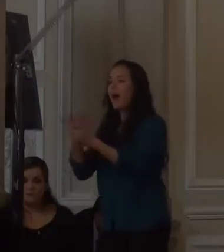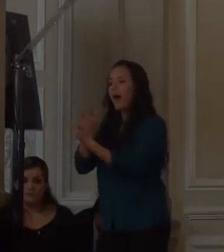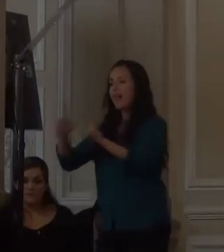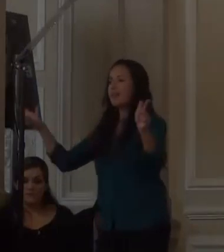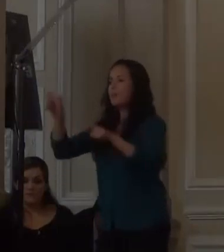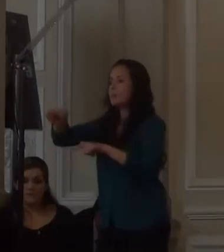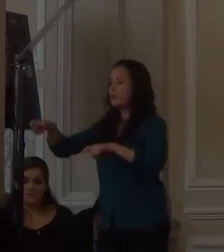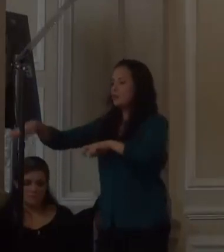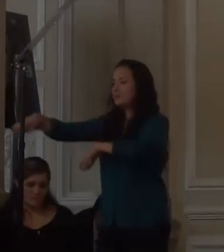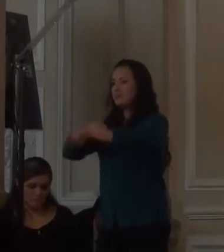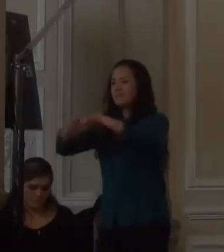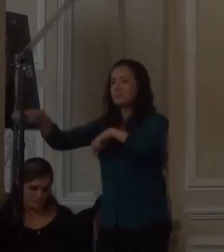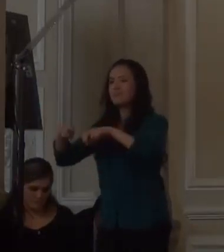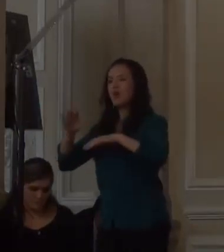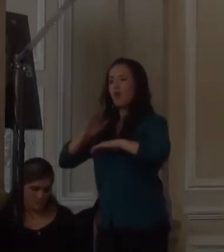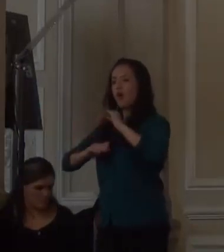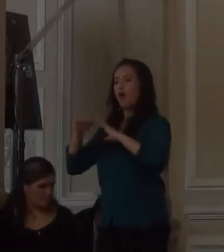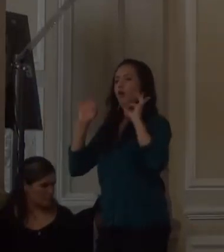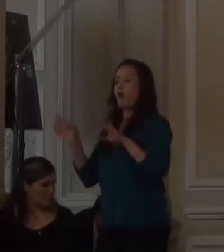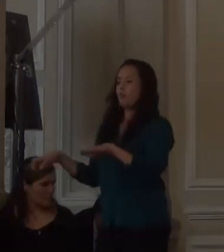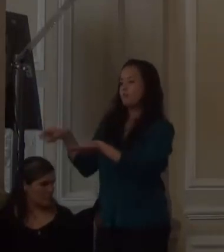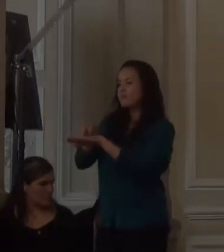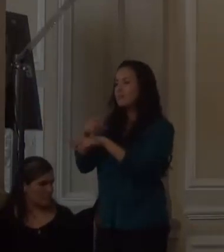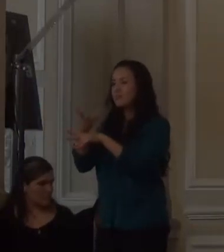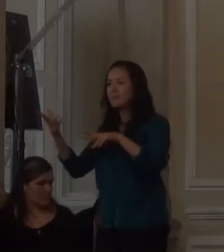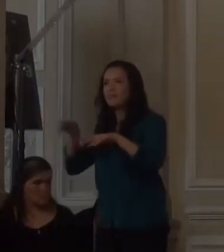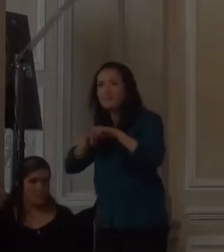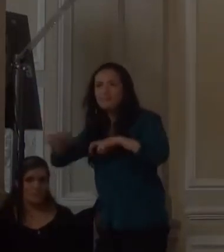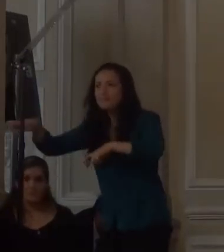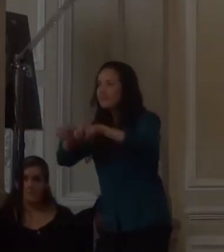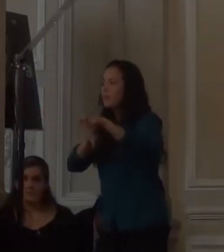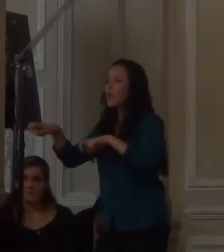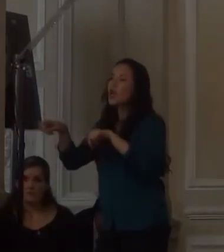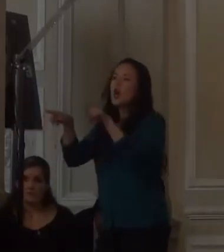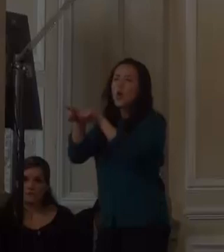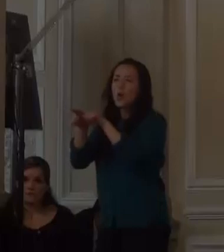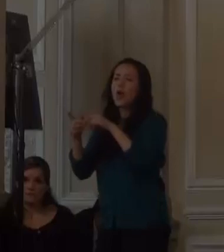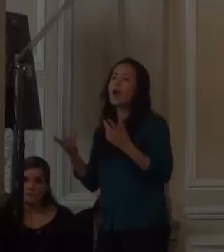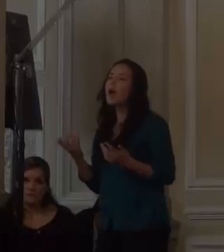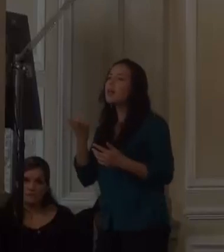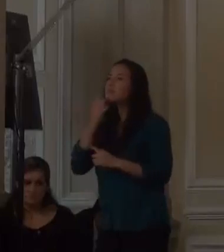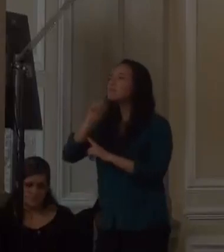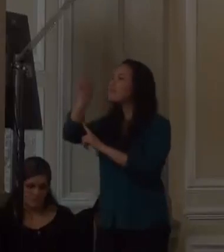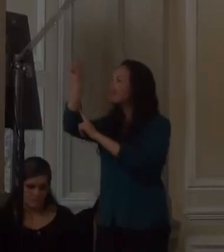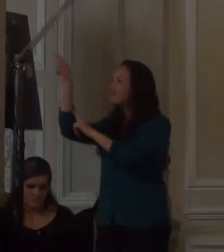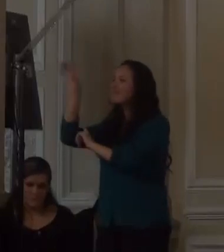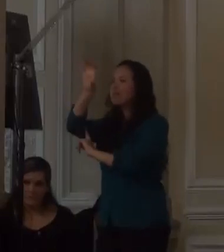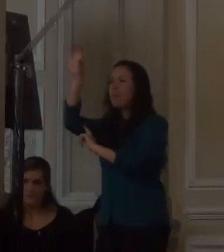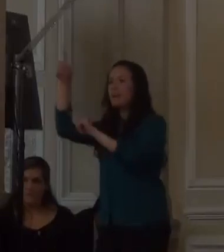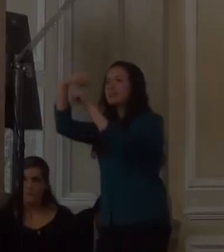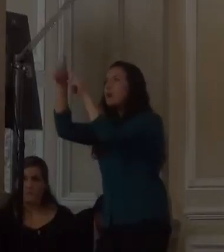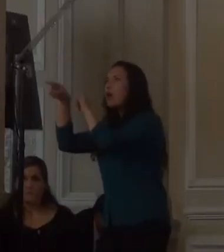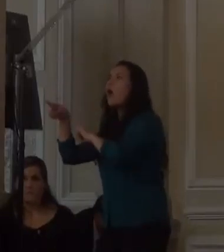cómoda movilidad de personas con discapacidad, como sucede en muchos países del